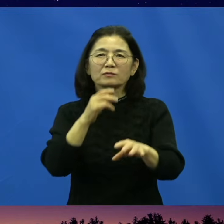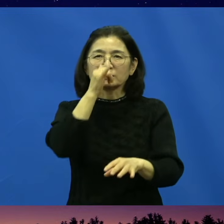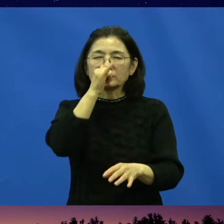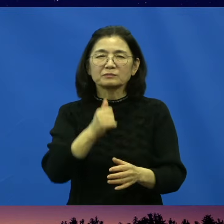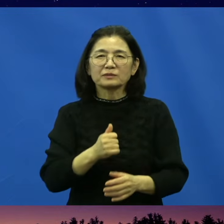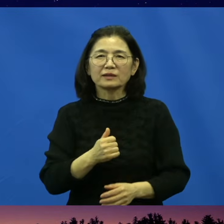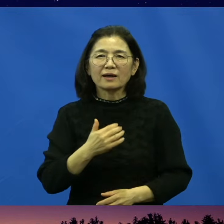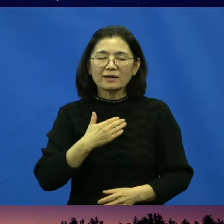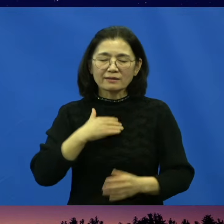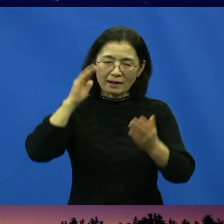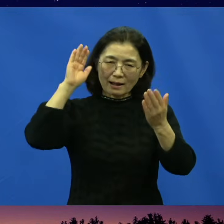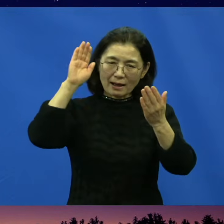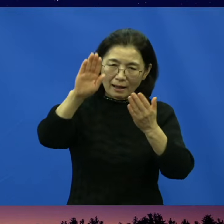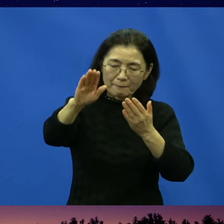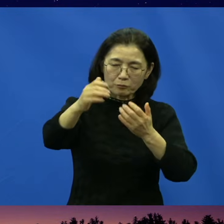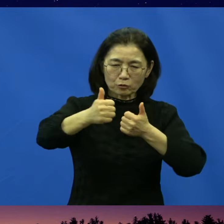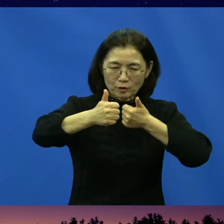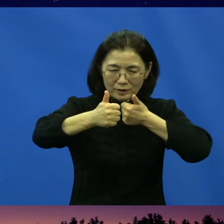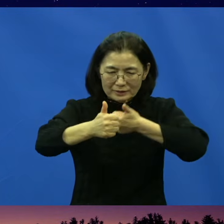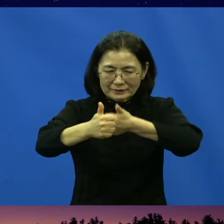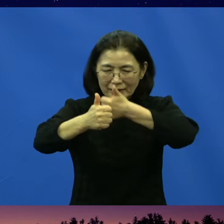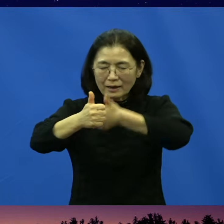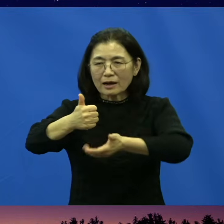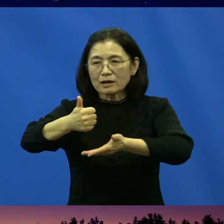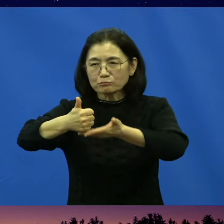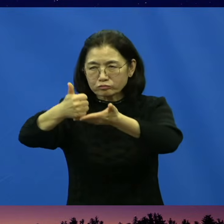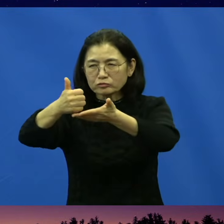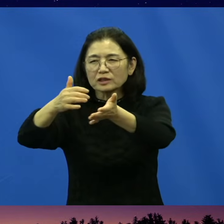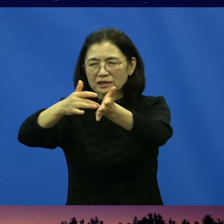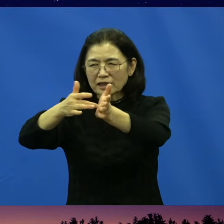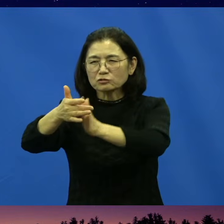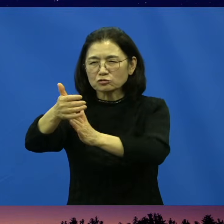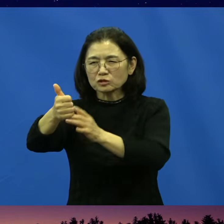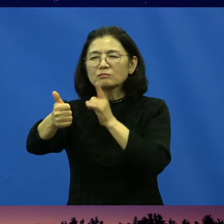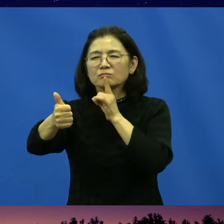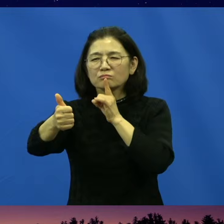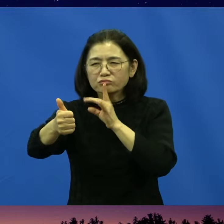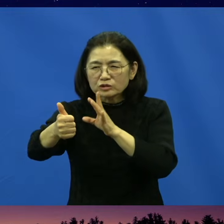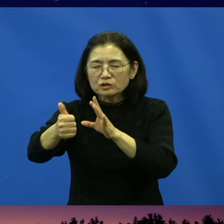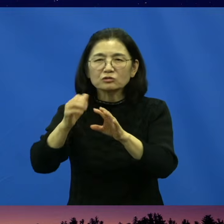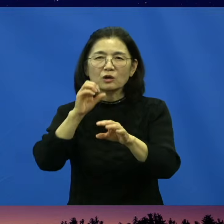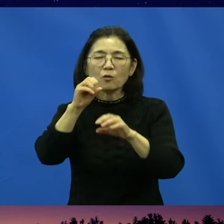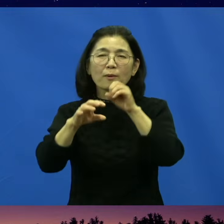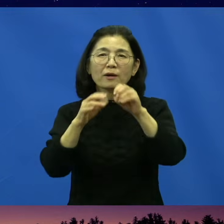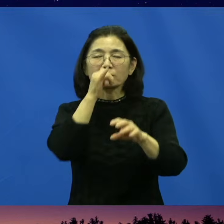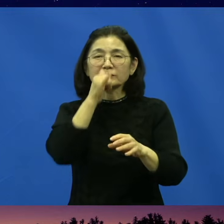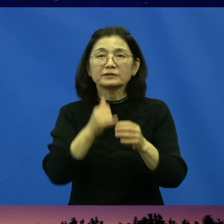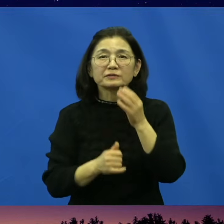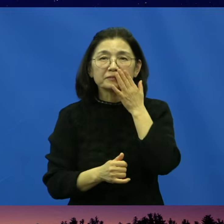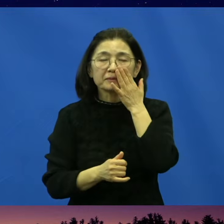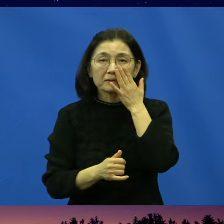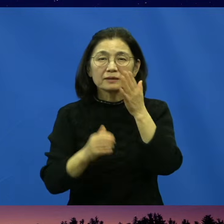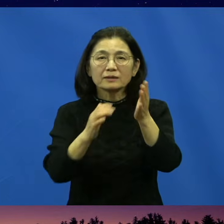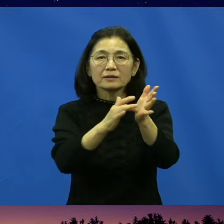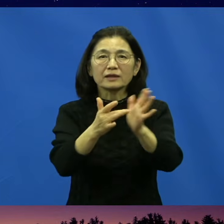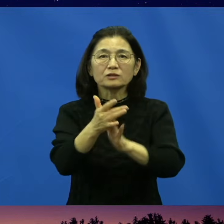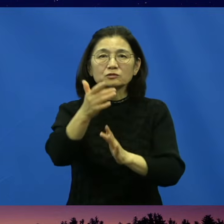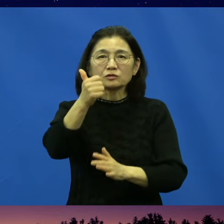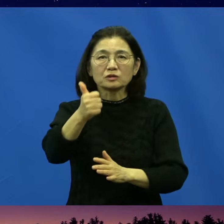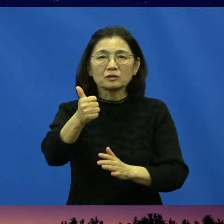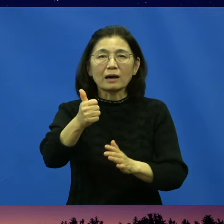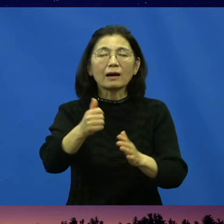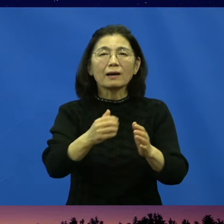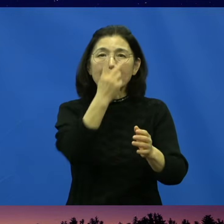분이구나. 그리고 마가복음 10장의 마지막 52절은 이렇게 말합니다. 그가 곧 보게